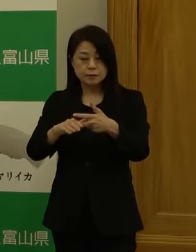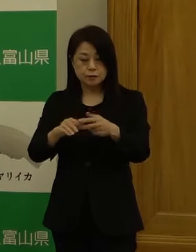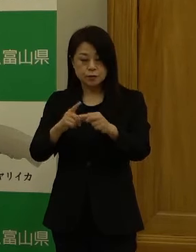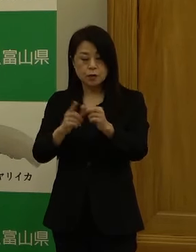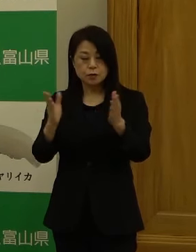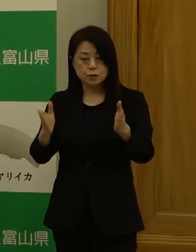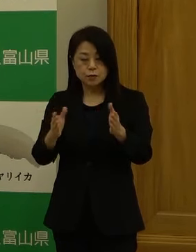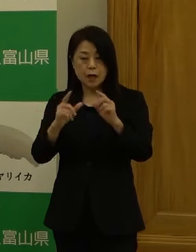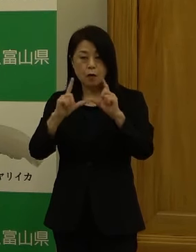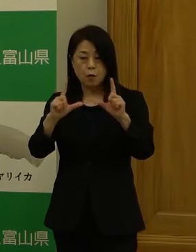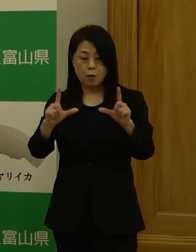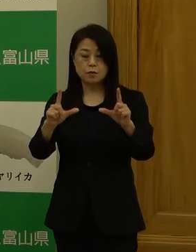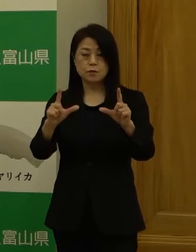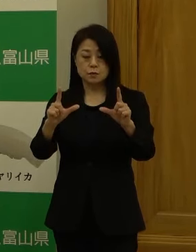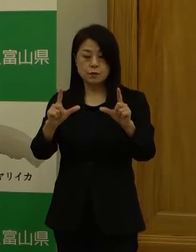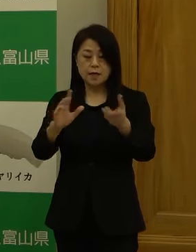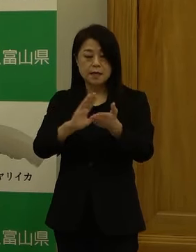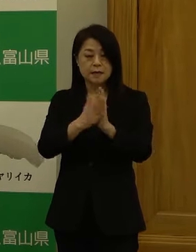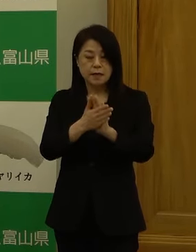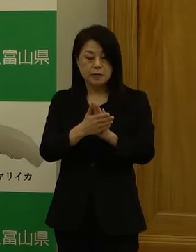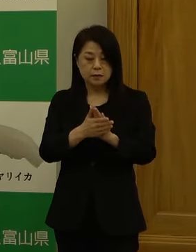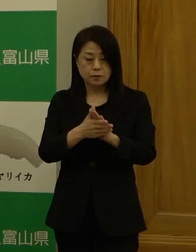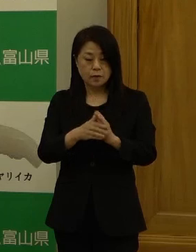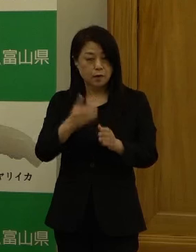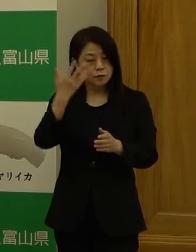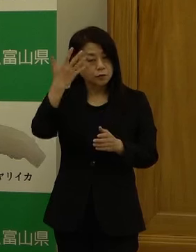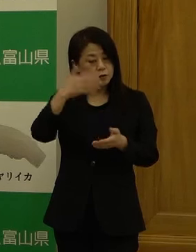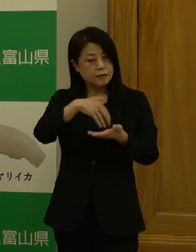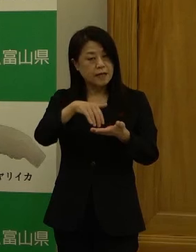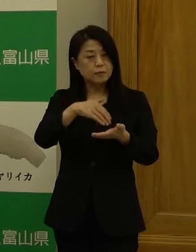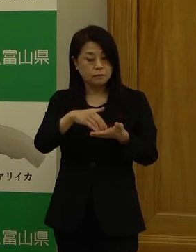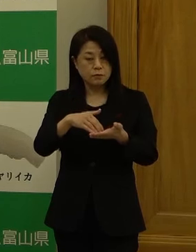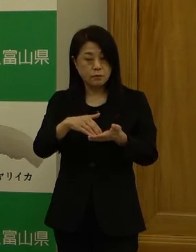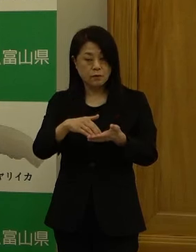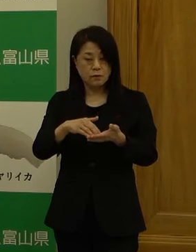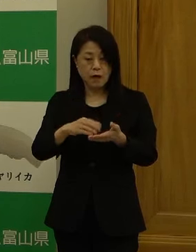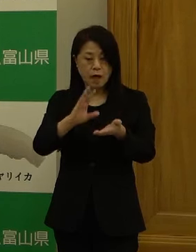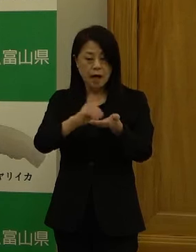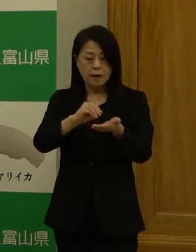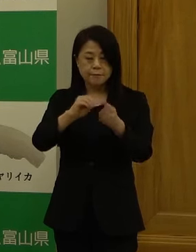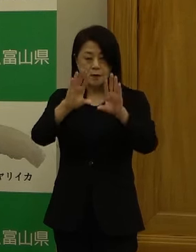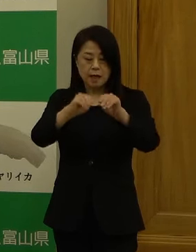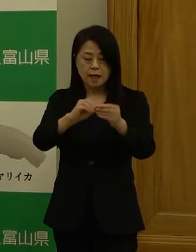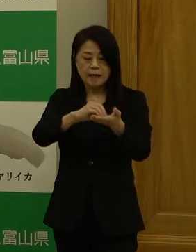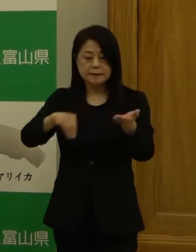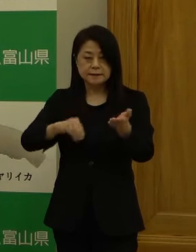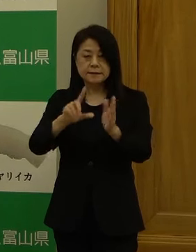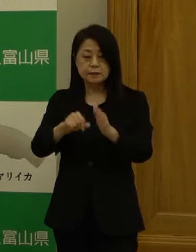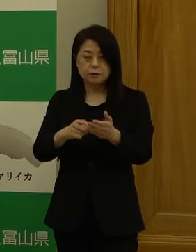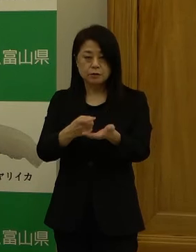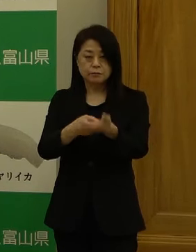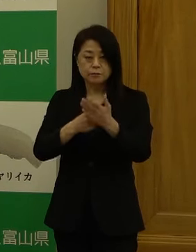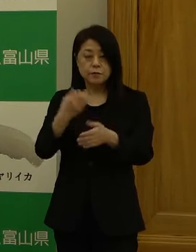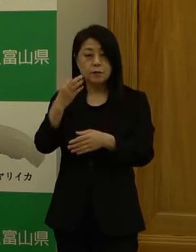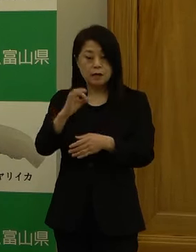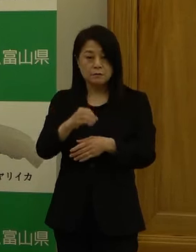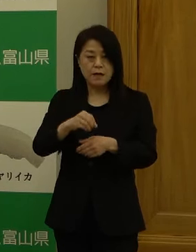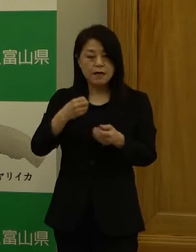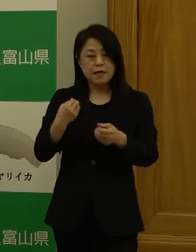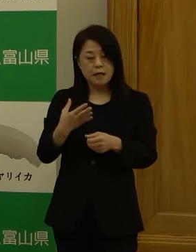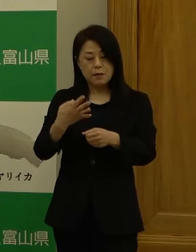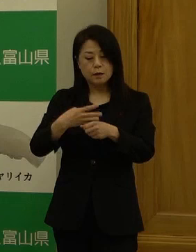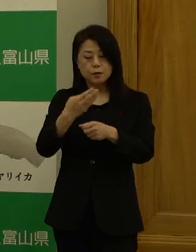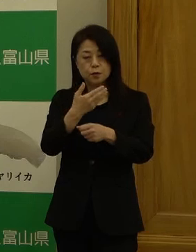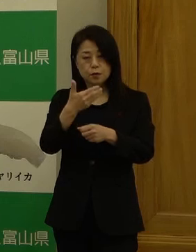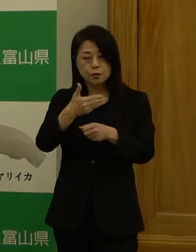告及び県の推計によりますと、廃止した場合の節減額は令和9年度以降